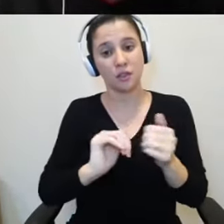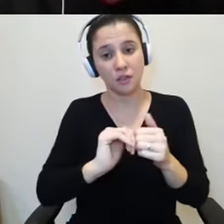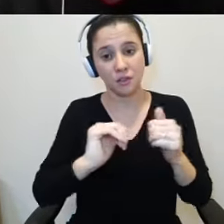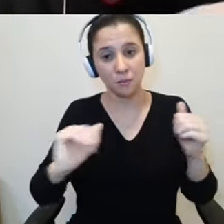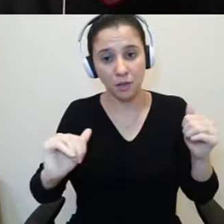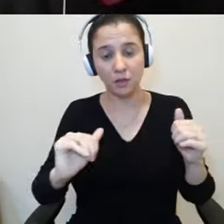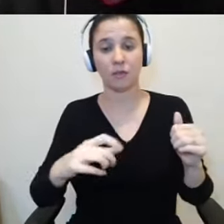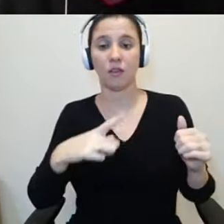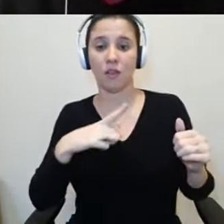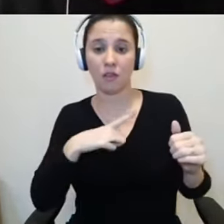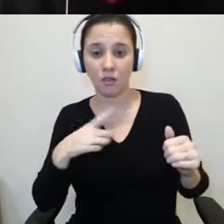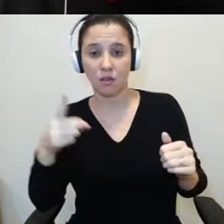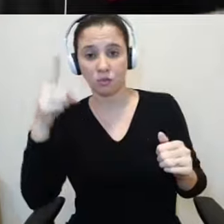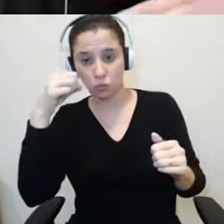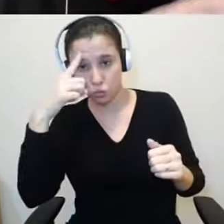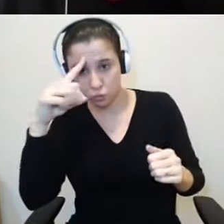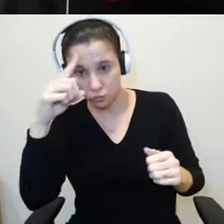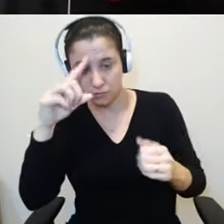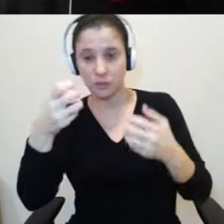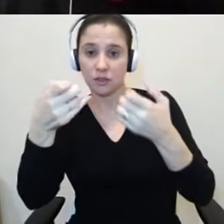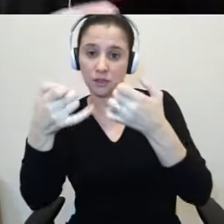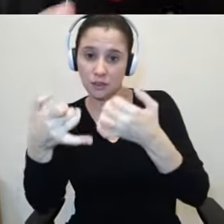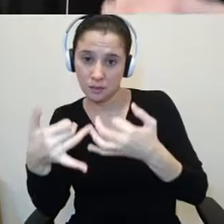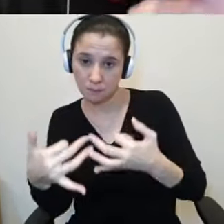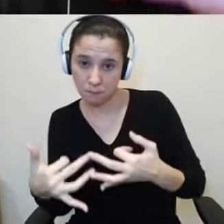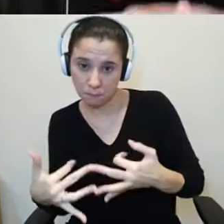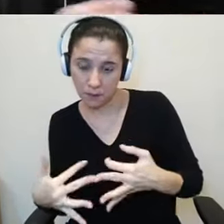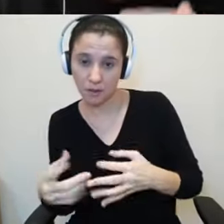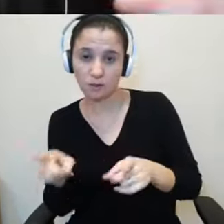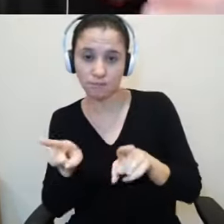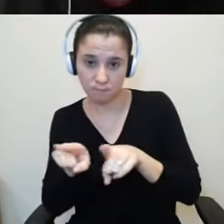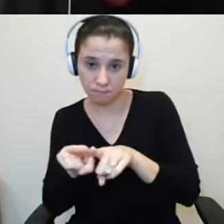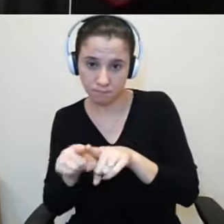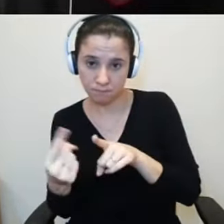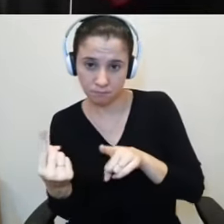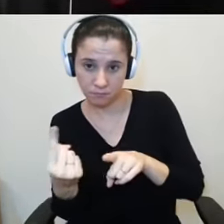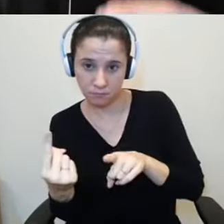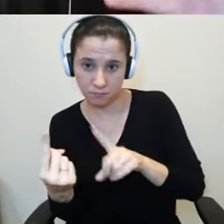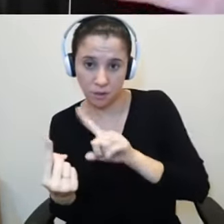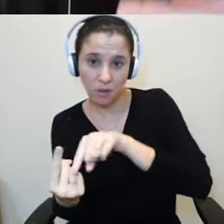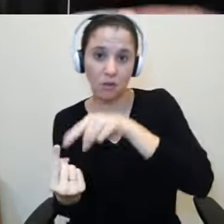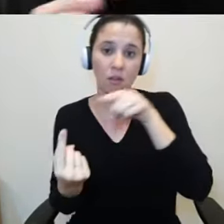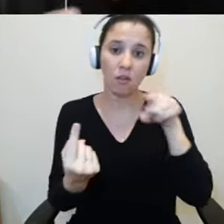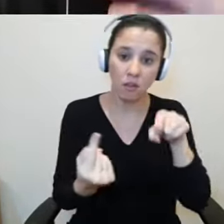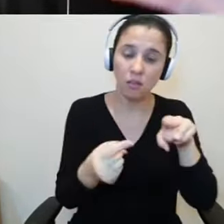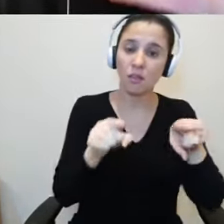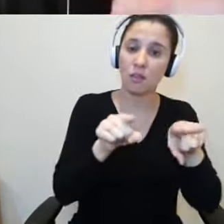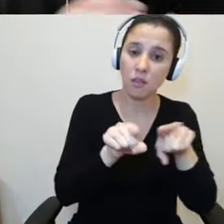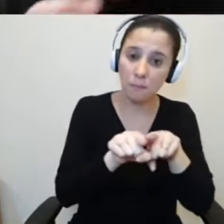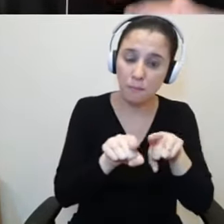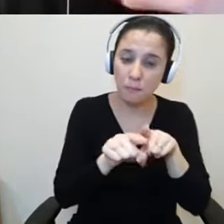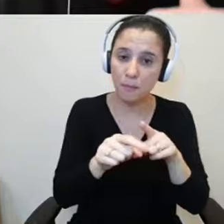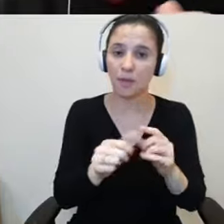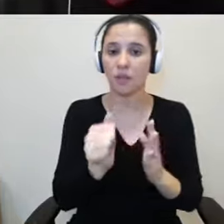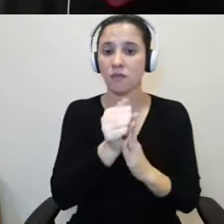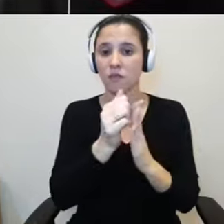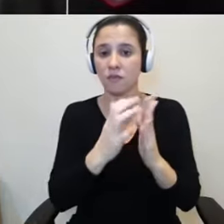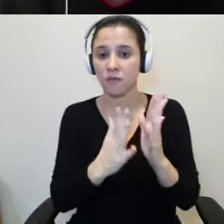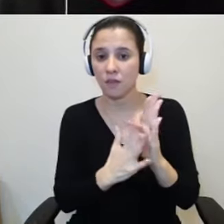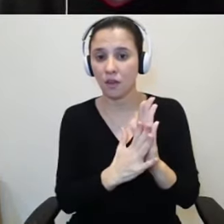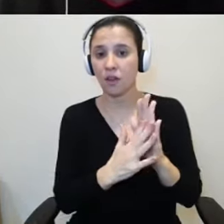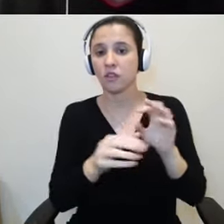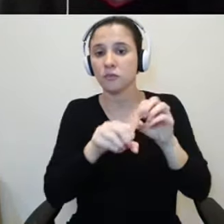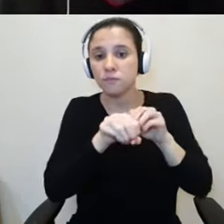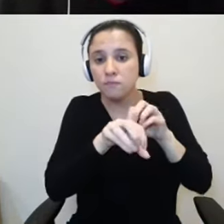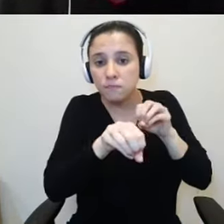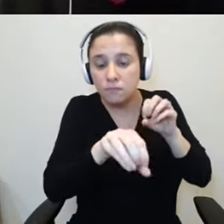vão explicar e tudo mais. Então, vai ser um conjunto. Isso vai ser adaptado e vai ser verificado toda uma organização para que vocês